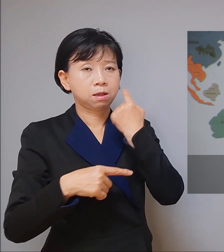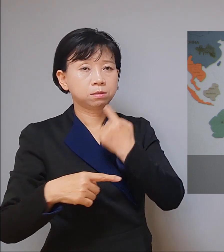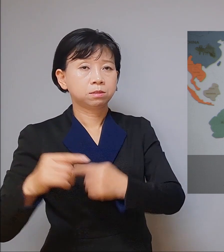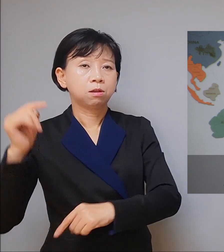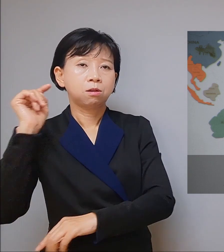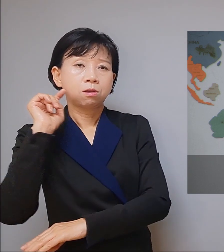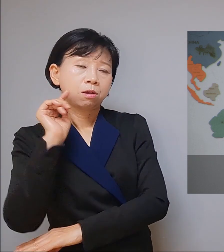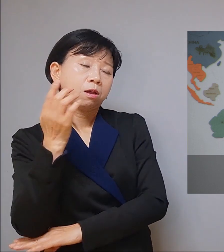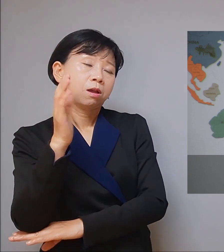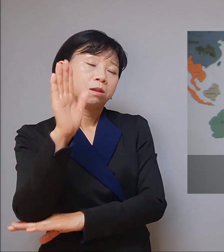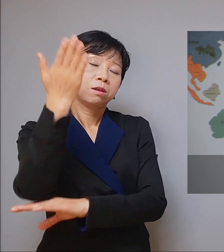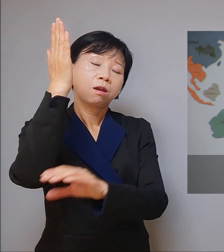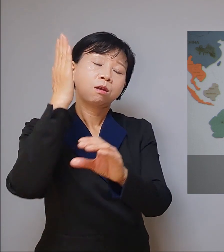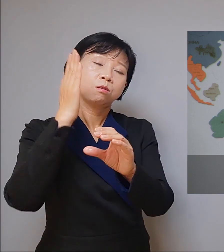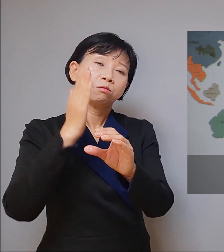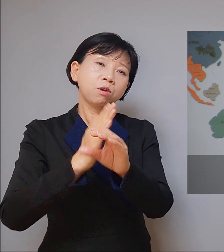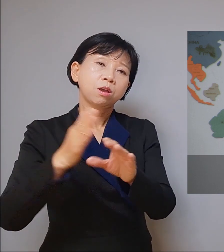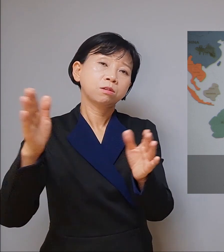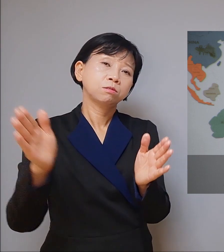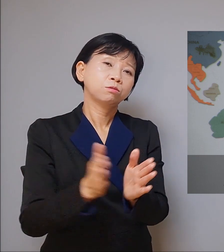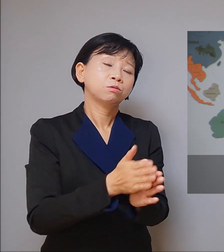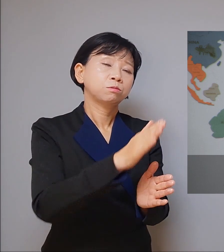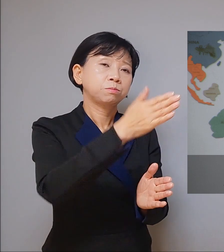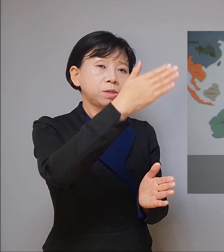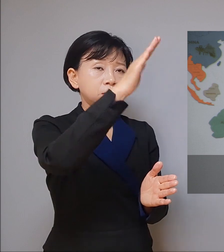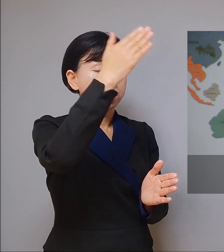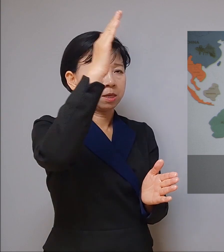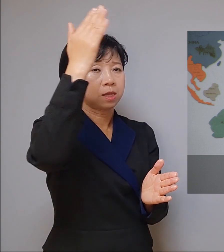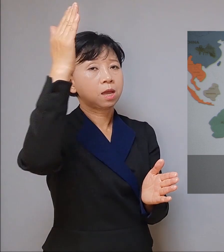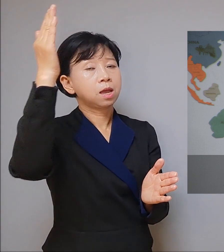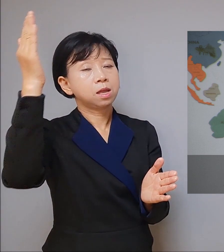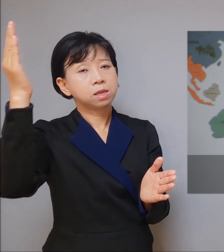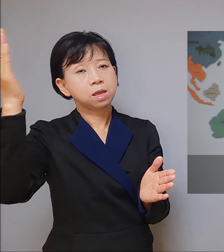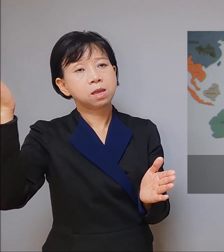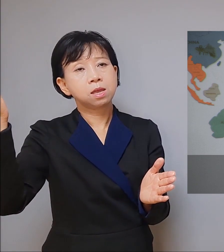몸의 상처가 영광 중